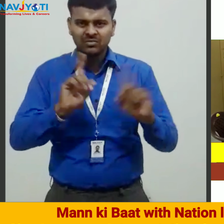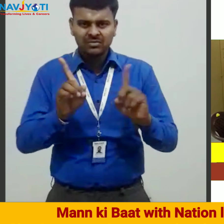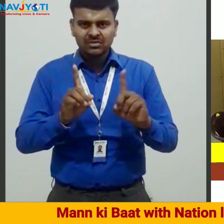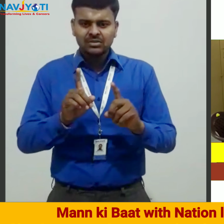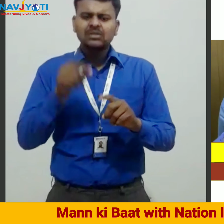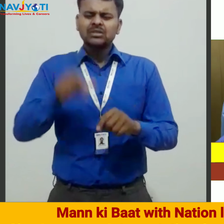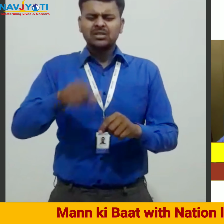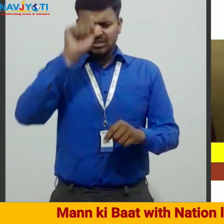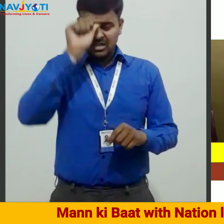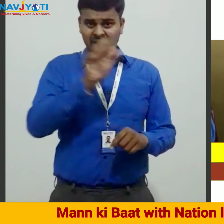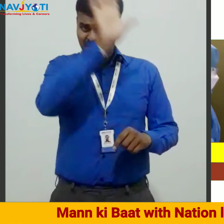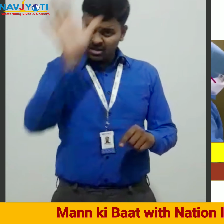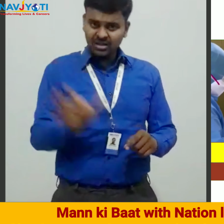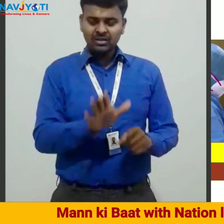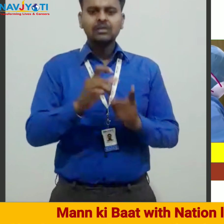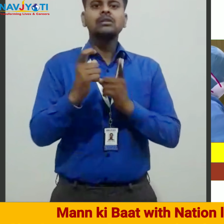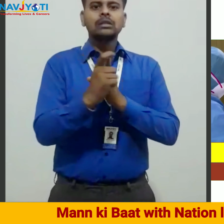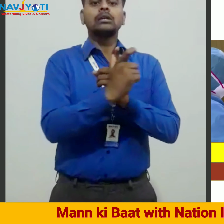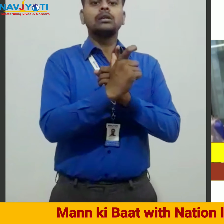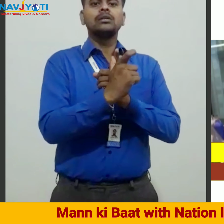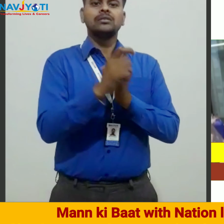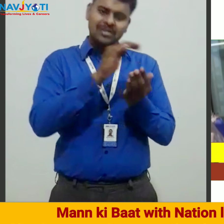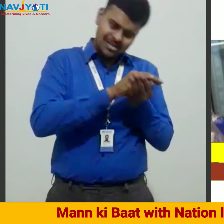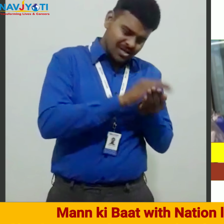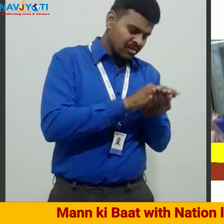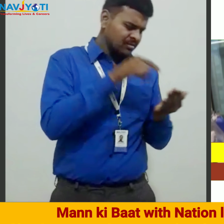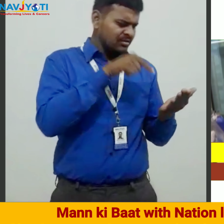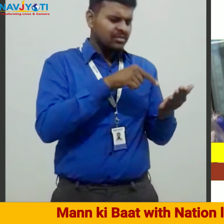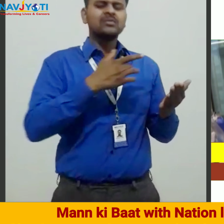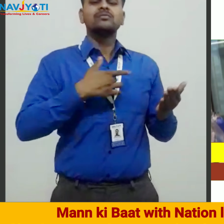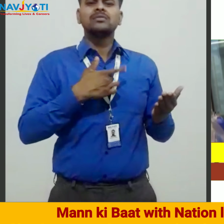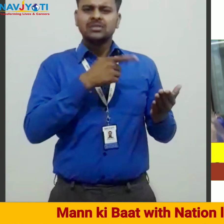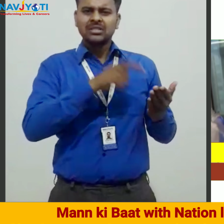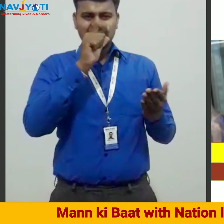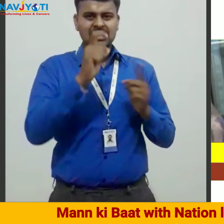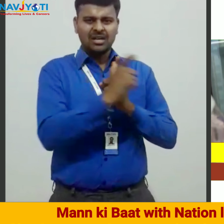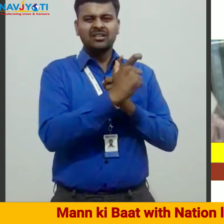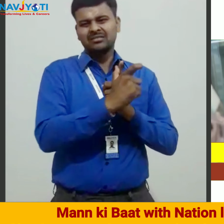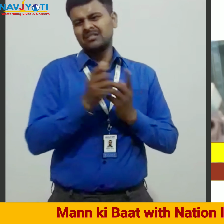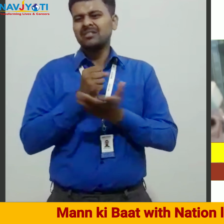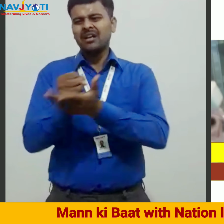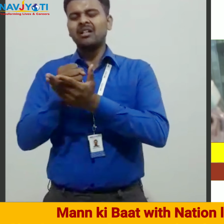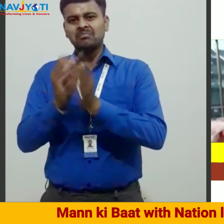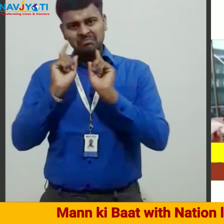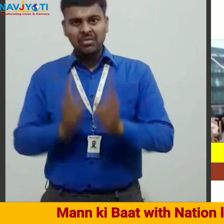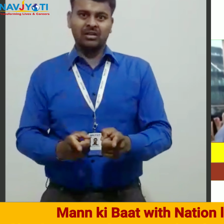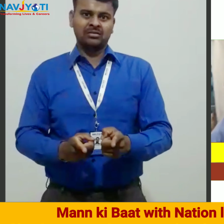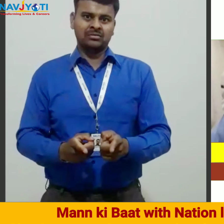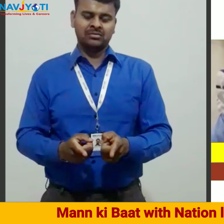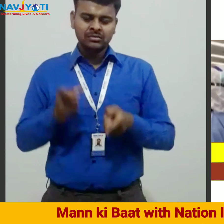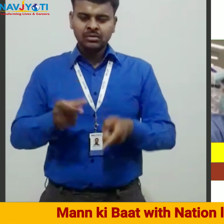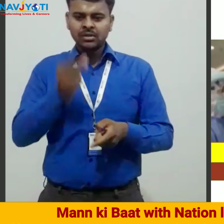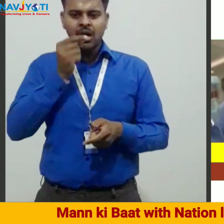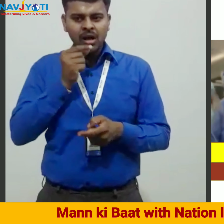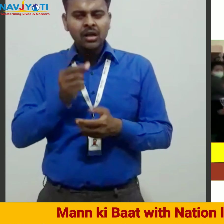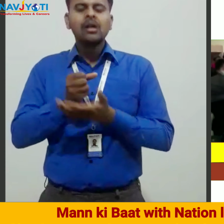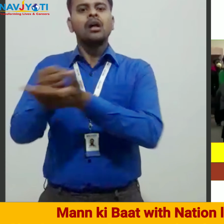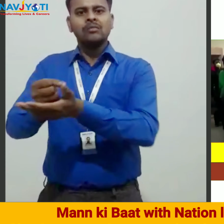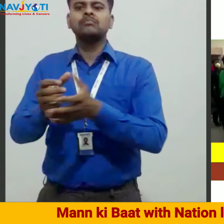लेकिन साथियों, भारत ने प्रकृति विकृति की सोच से परे होकर फैसला लिया। भारत